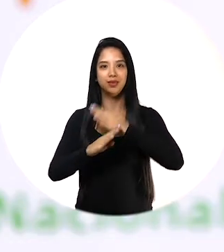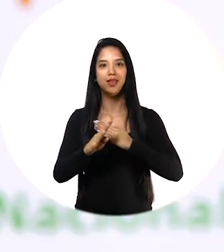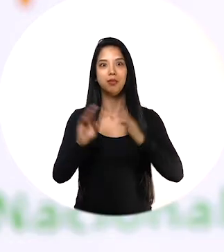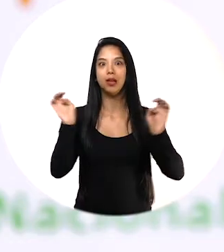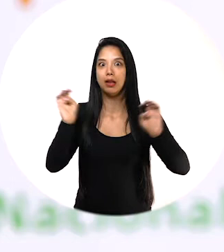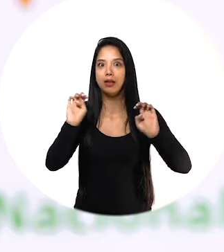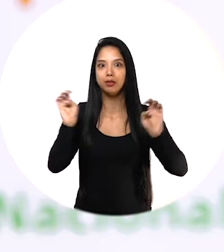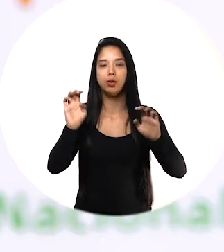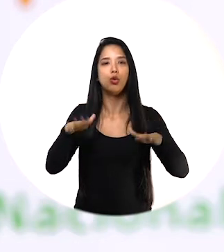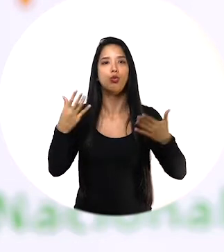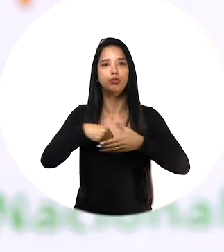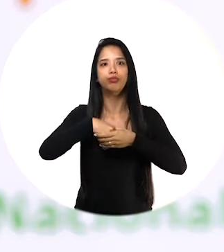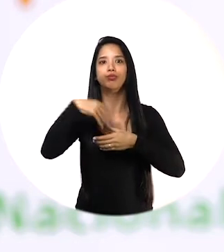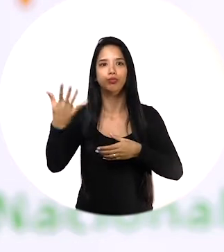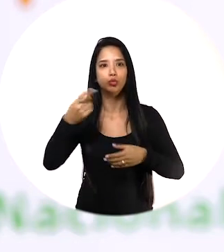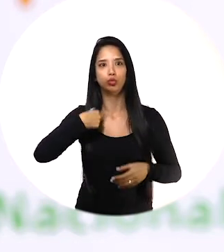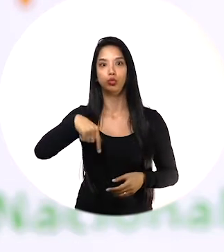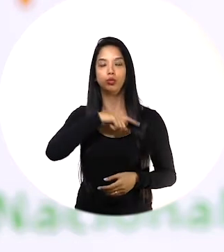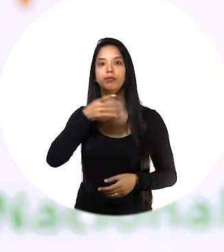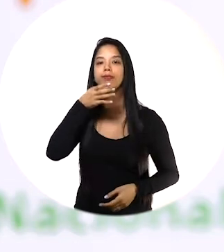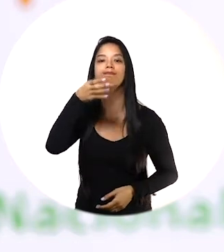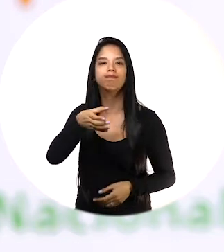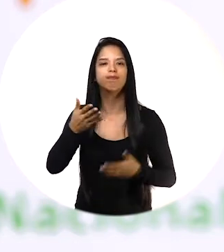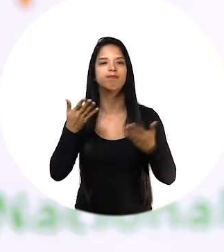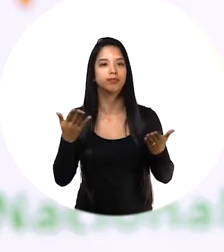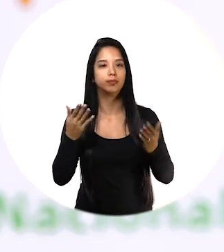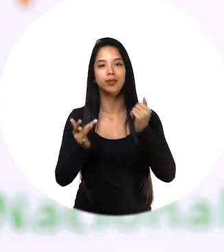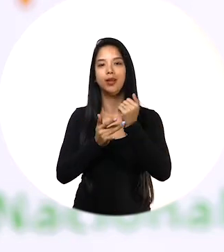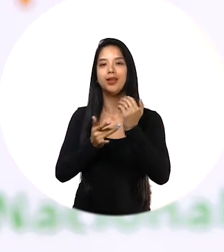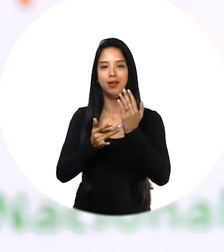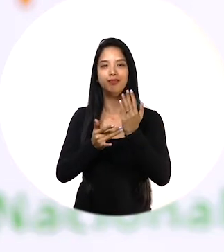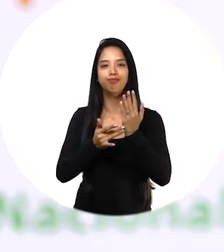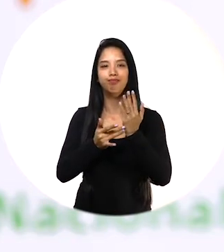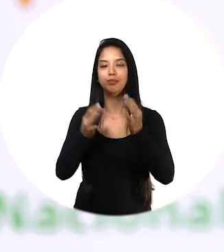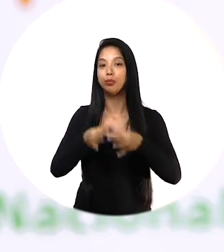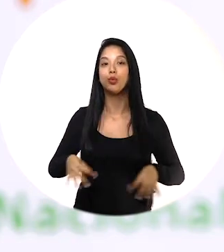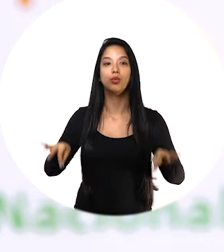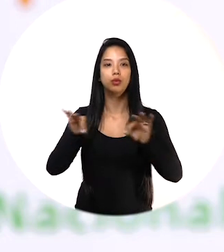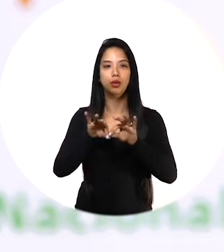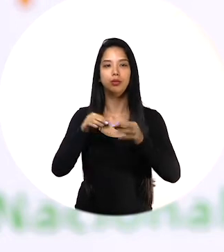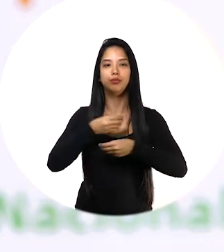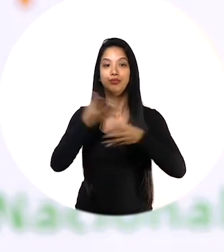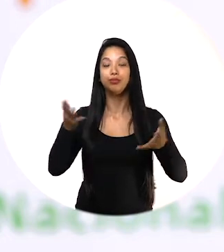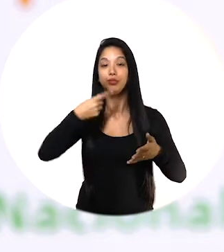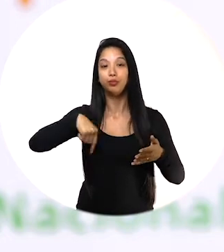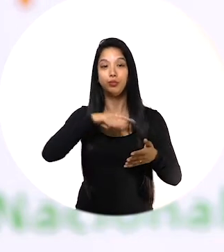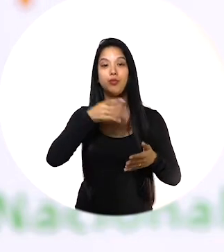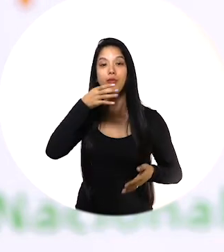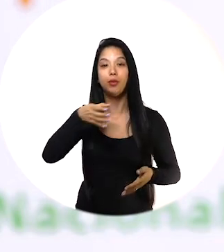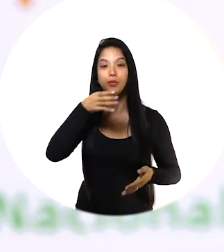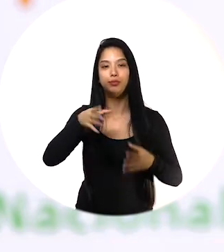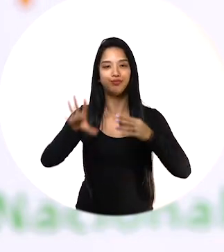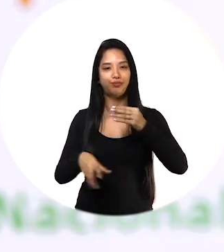discapacidad en una situación de evacuación? Entonces nosotros brindamos un criterio técnico, que también es importante decirlo. Lo que